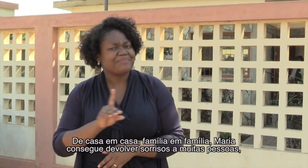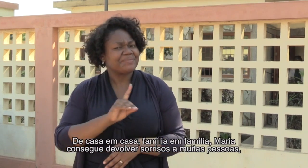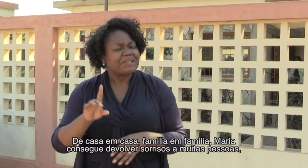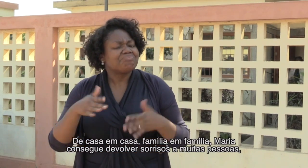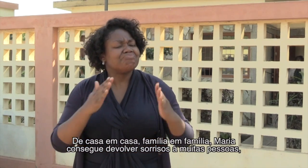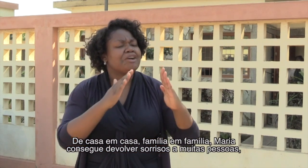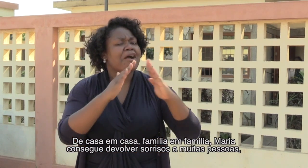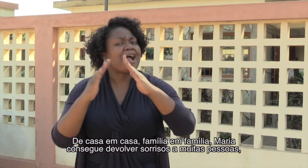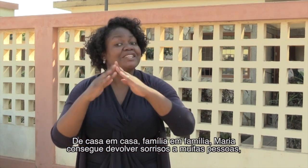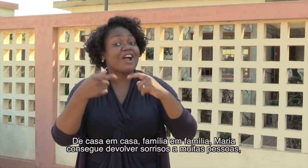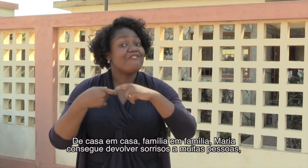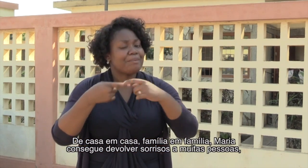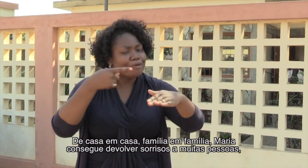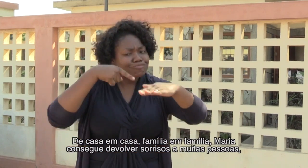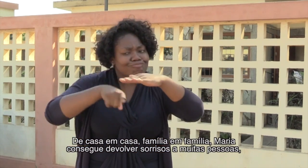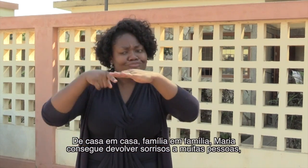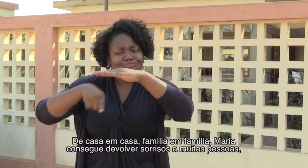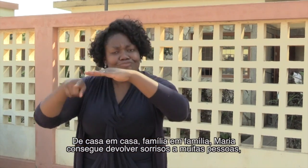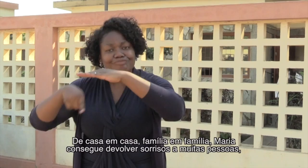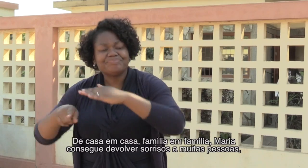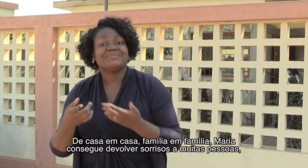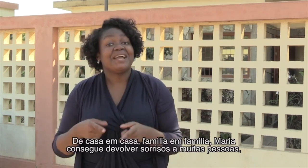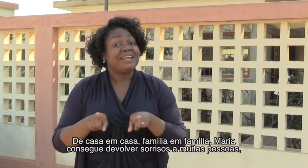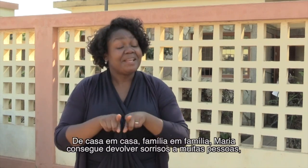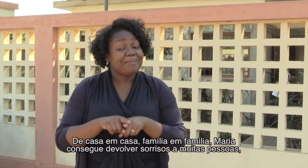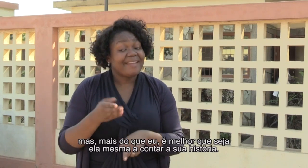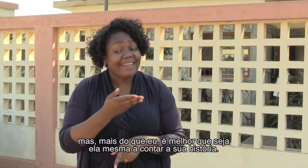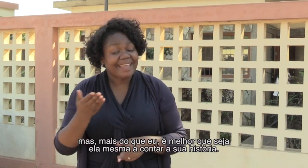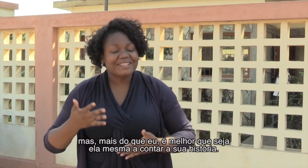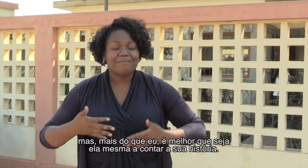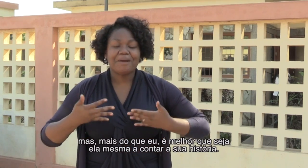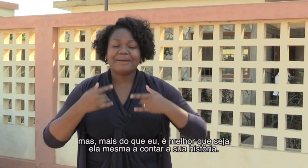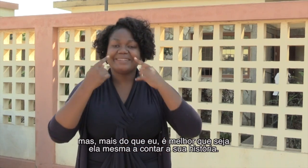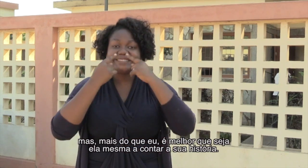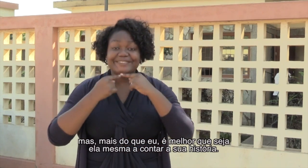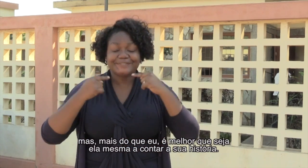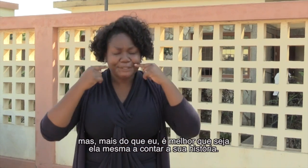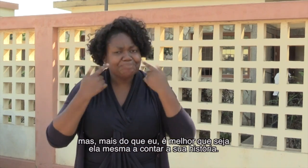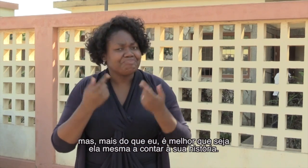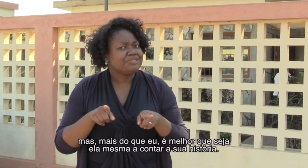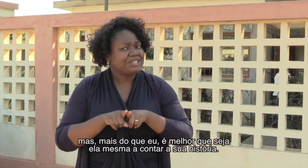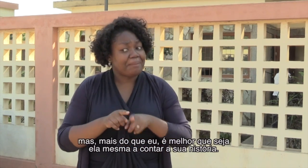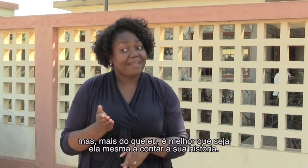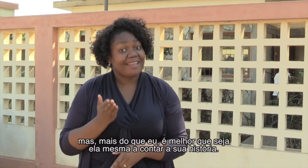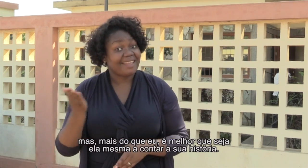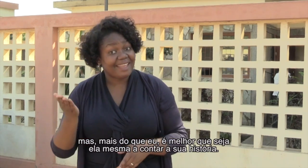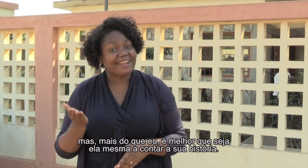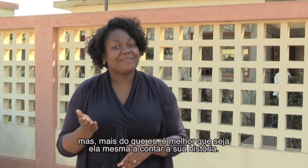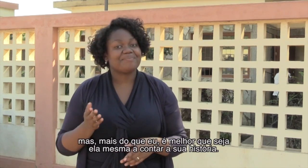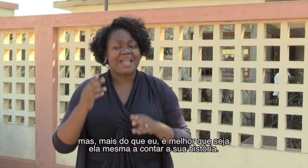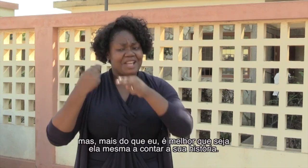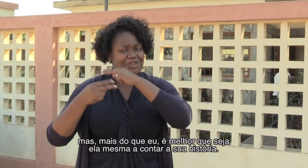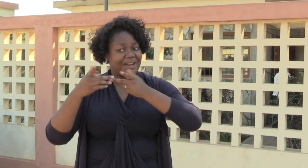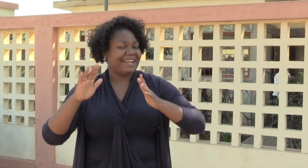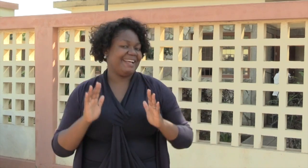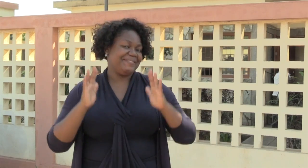casa, família em família, Maria consegue devolver sorrisos a muitas pessoas, mas mais do que eu, é melhor que seja ela mesma a